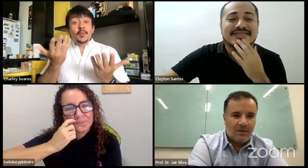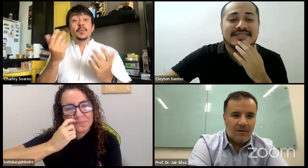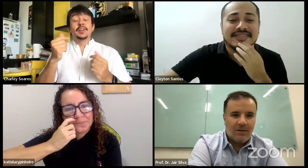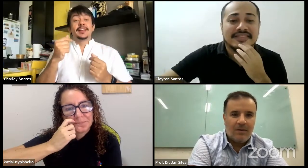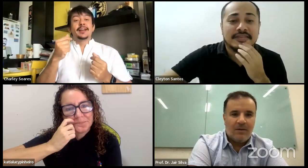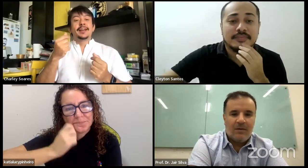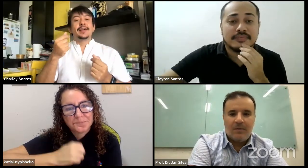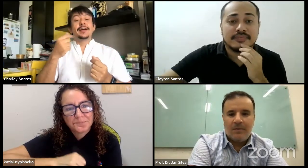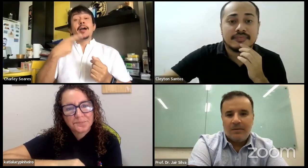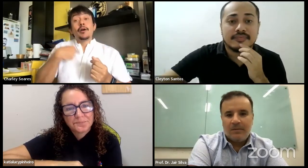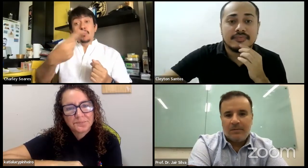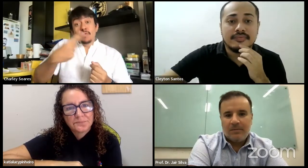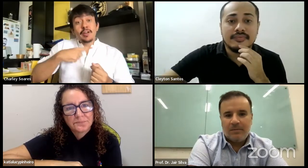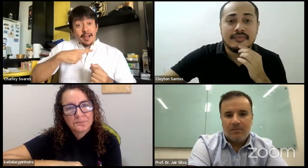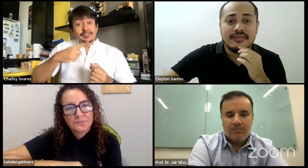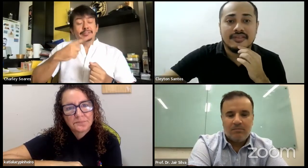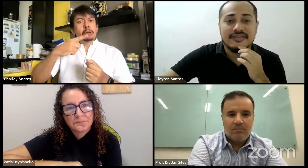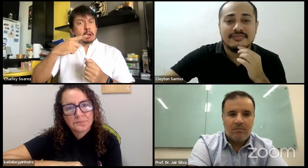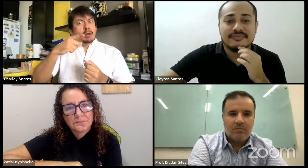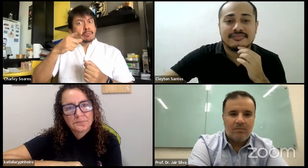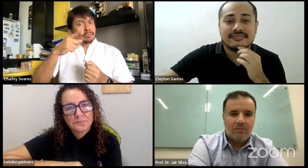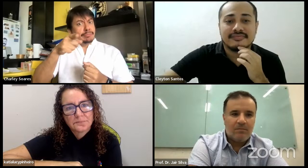bem na sua qualificação.